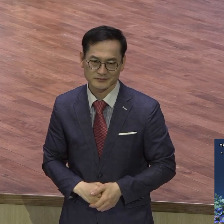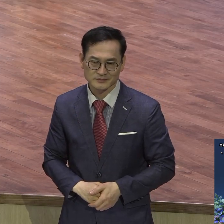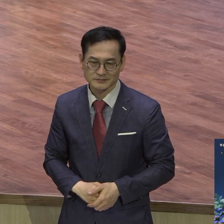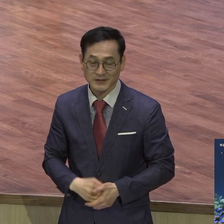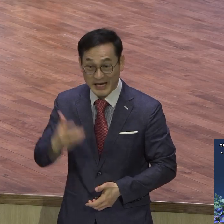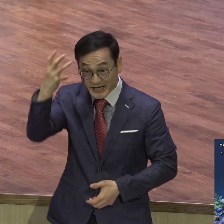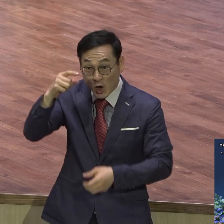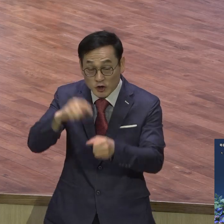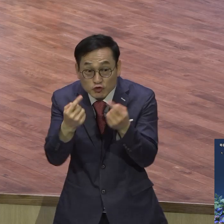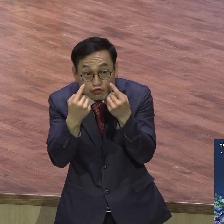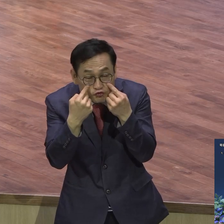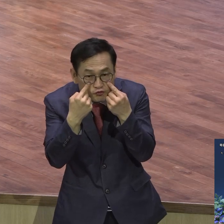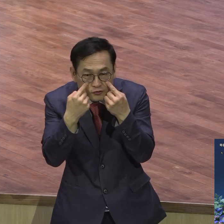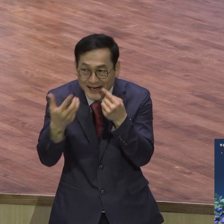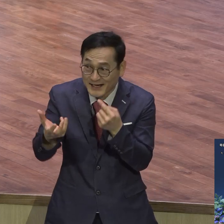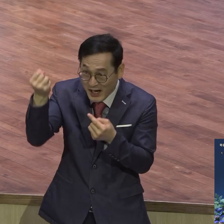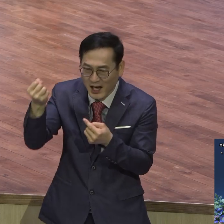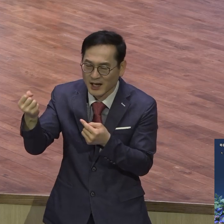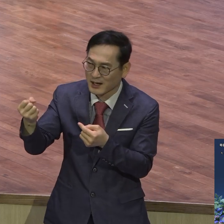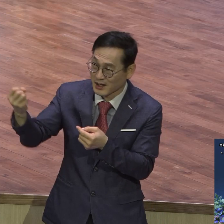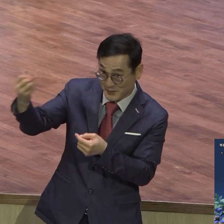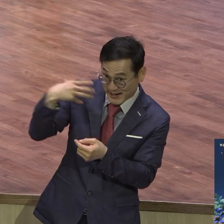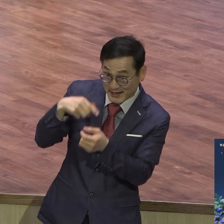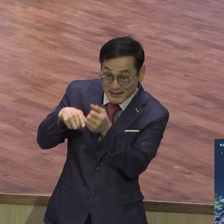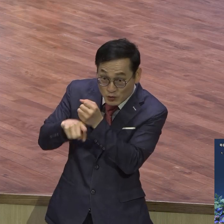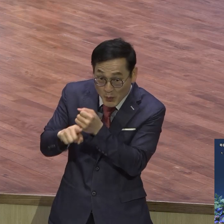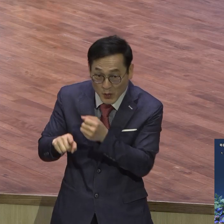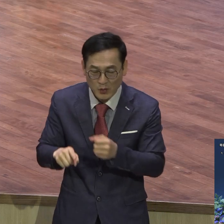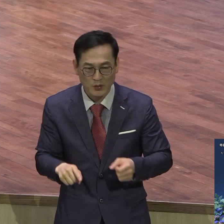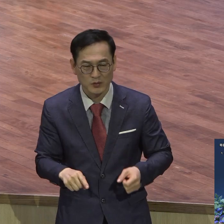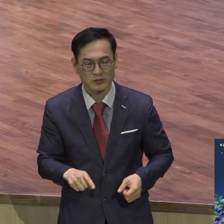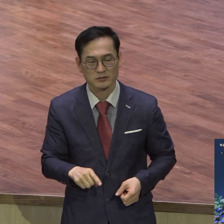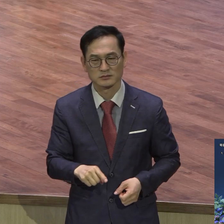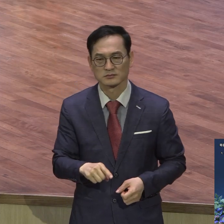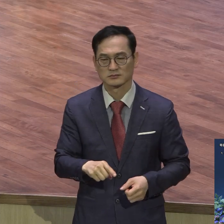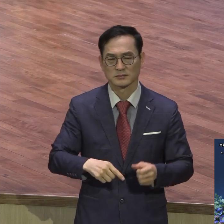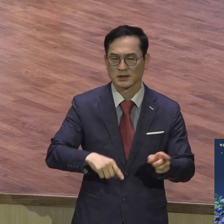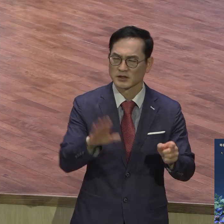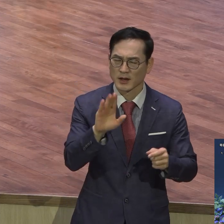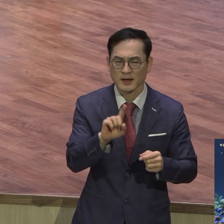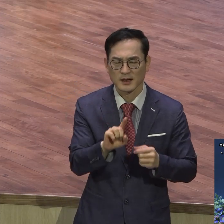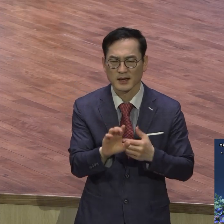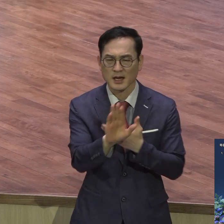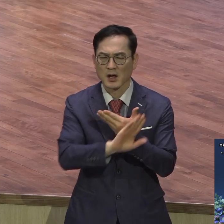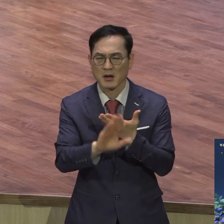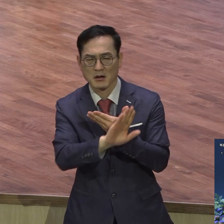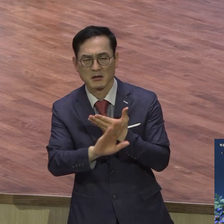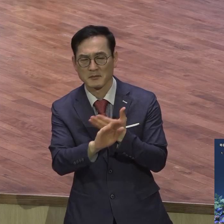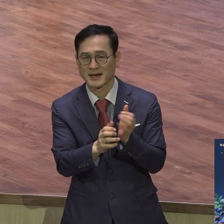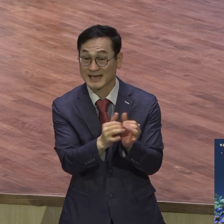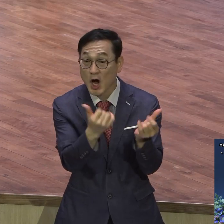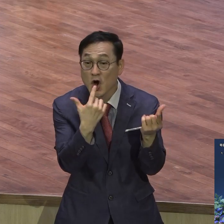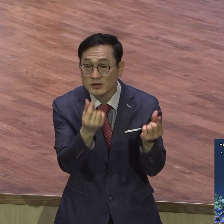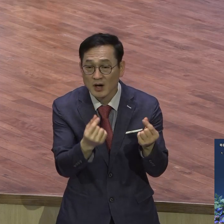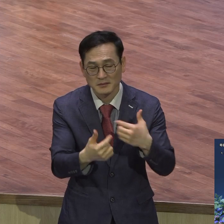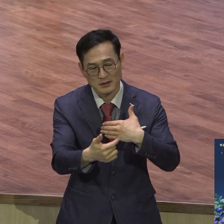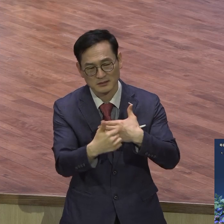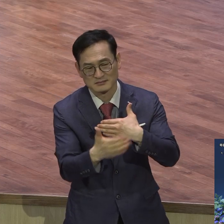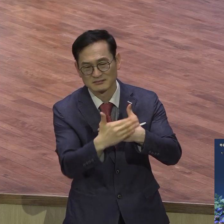외식하는 종교생활은 사람들이 많았어요. 예수님 눈에는 싹 다 종교생활이에요.